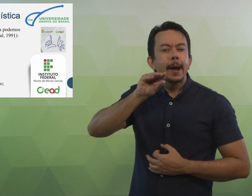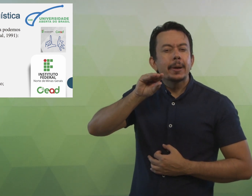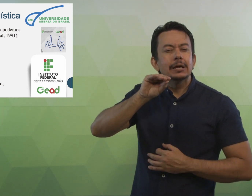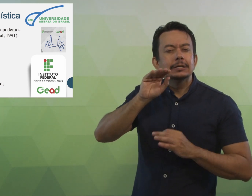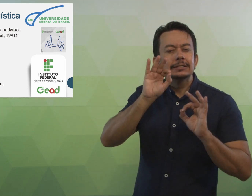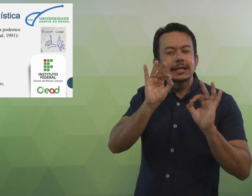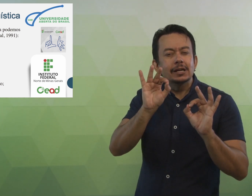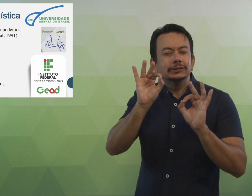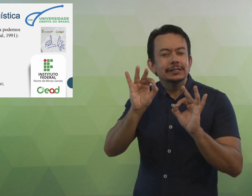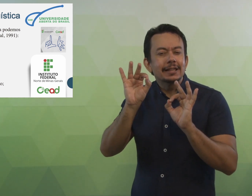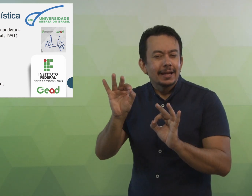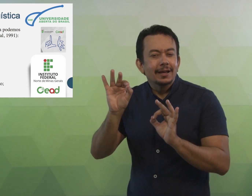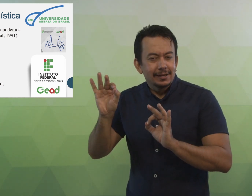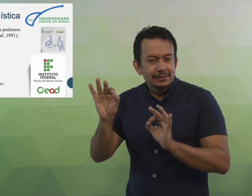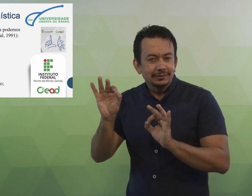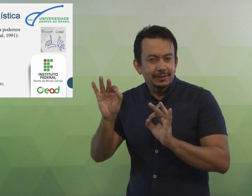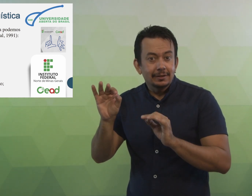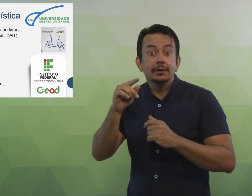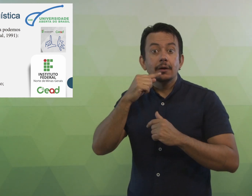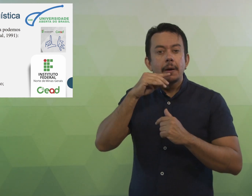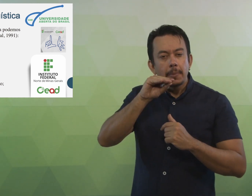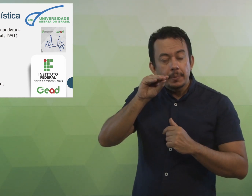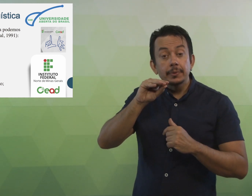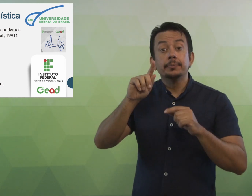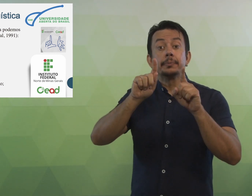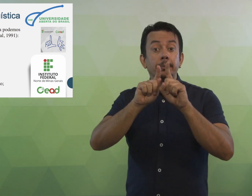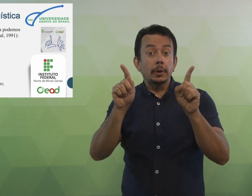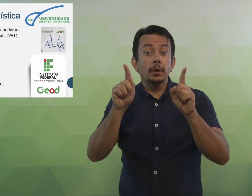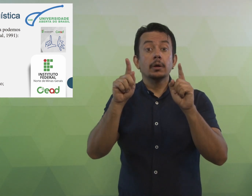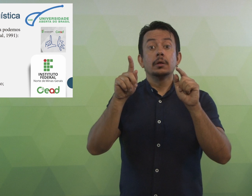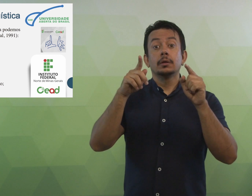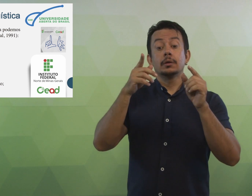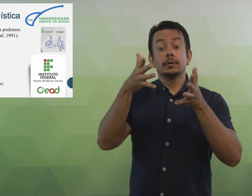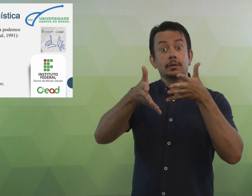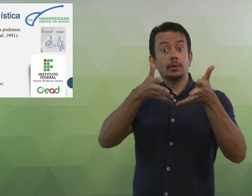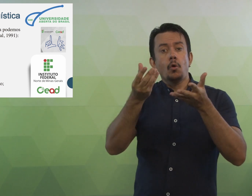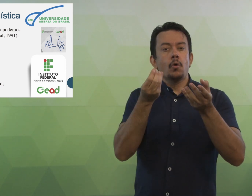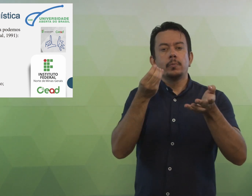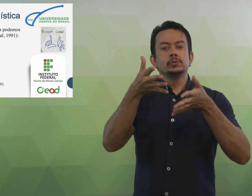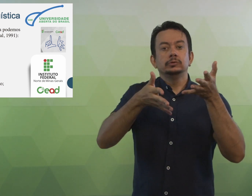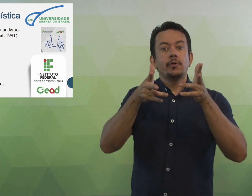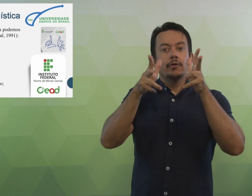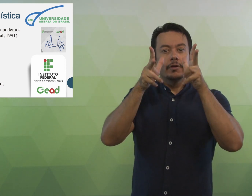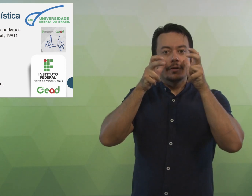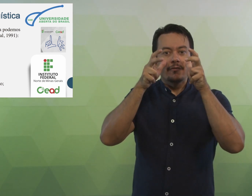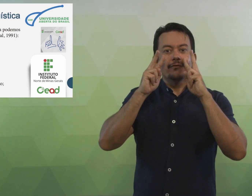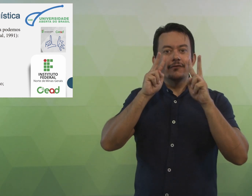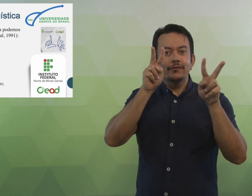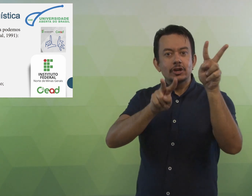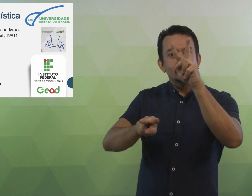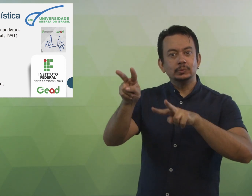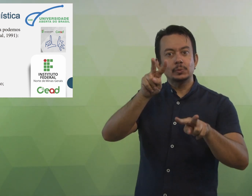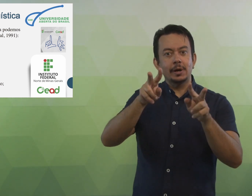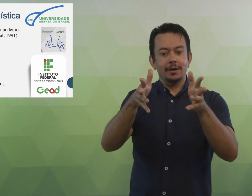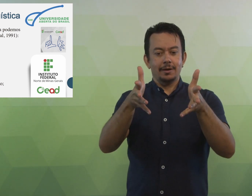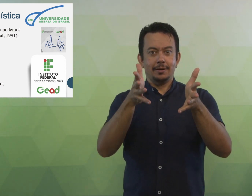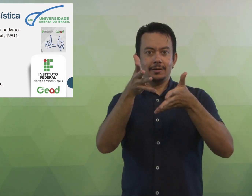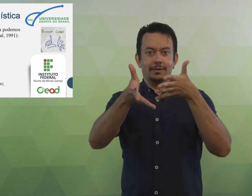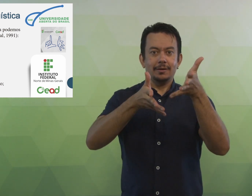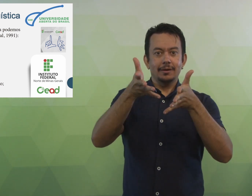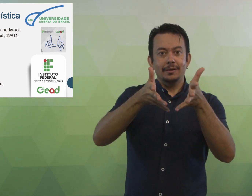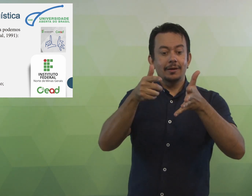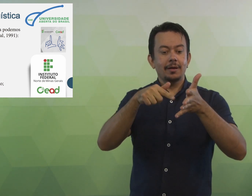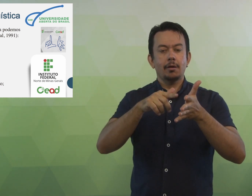as palavras, se ela pronuncia as palavras de forma corretamente. Também na Libras, nós